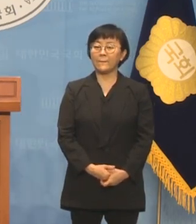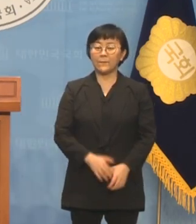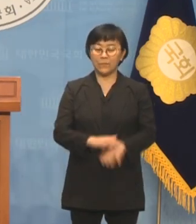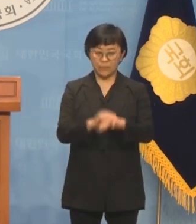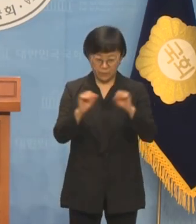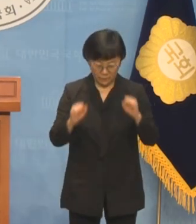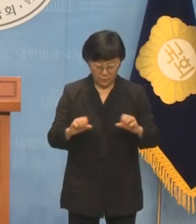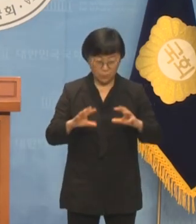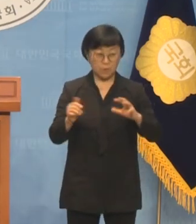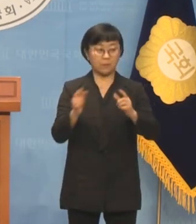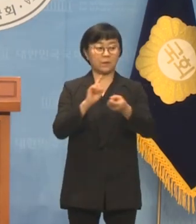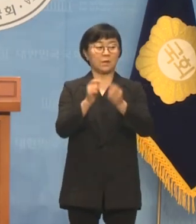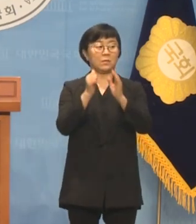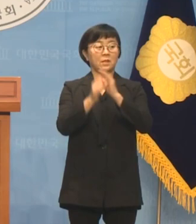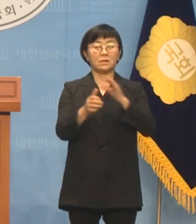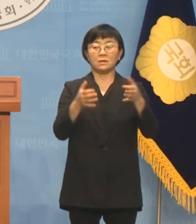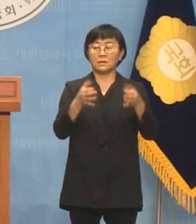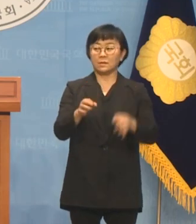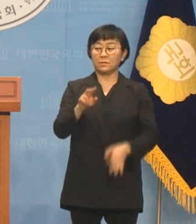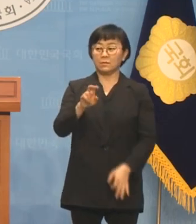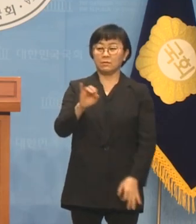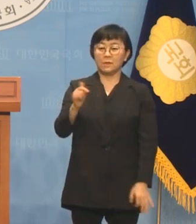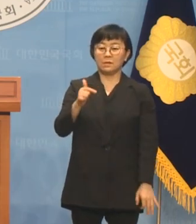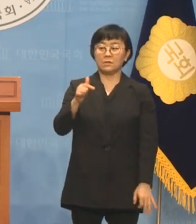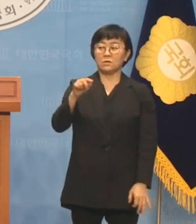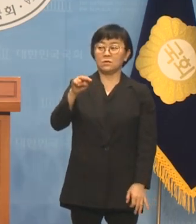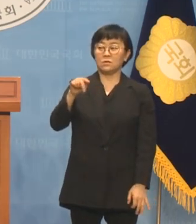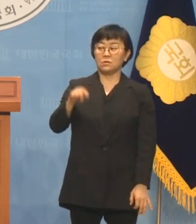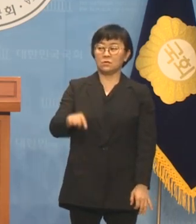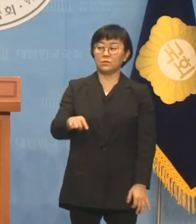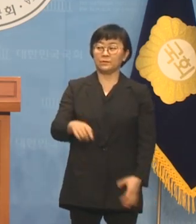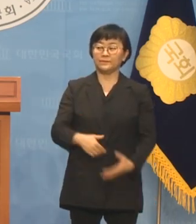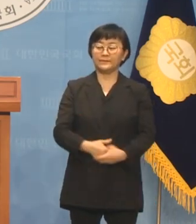안녕하세요. 국민의힘 대변인 김민수입니다.